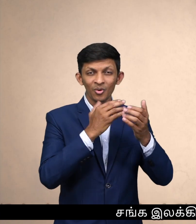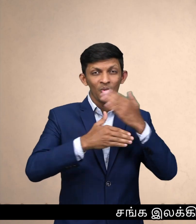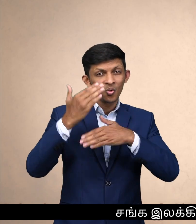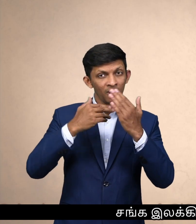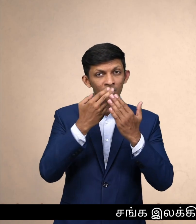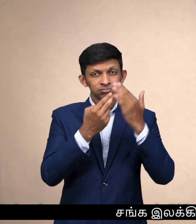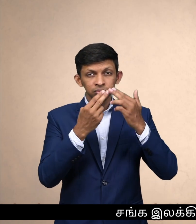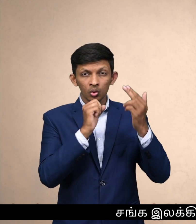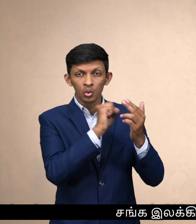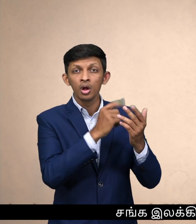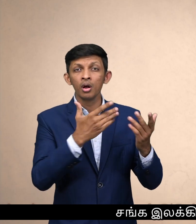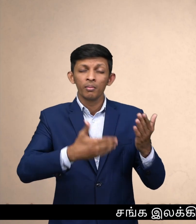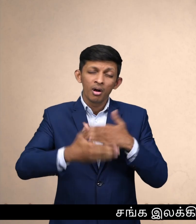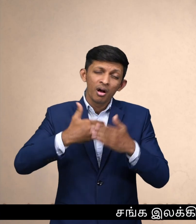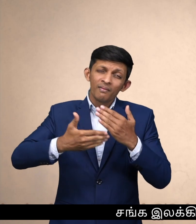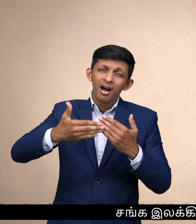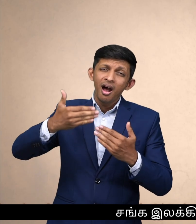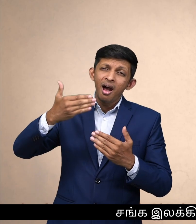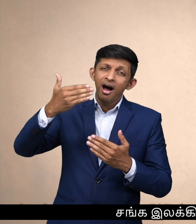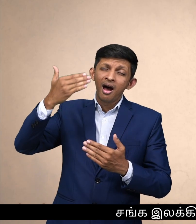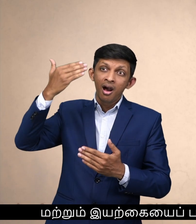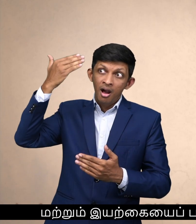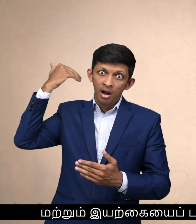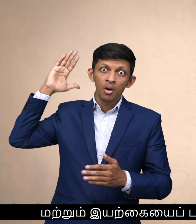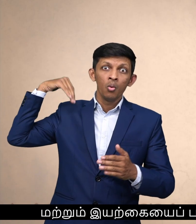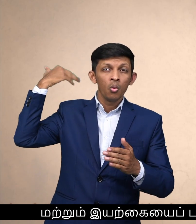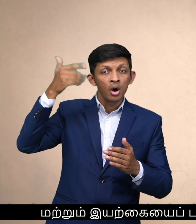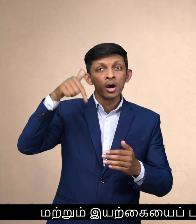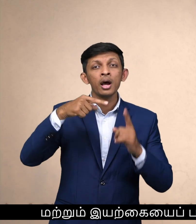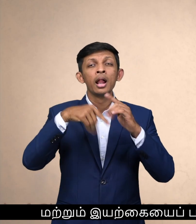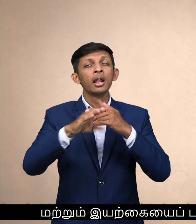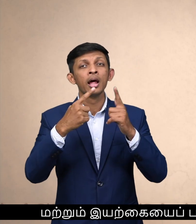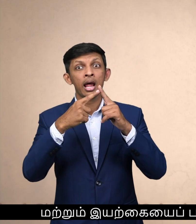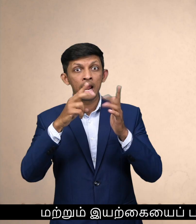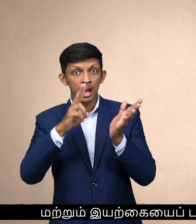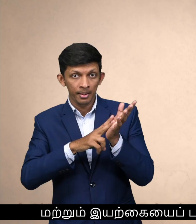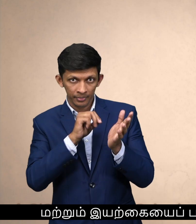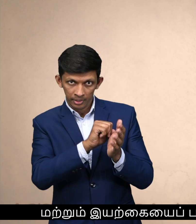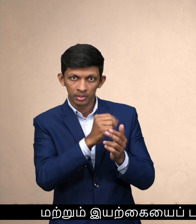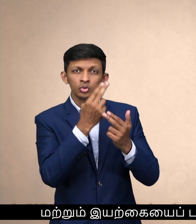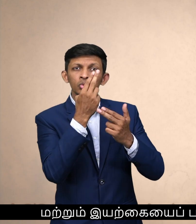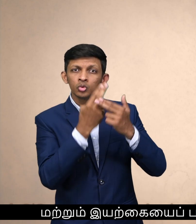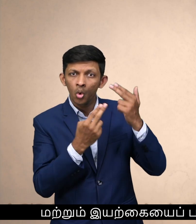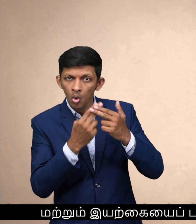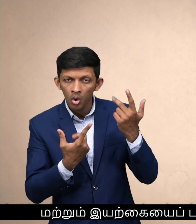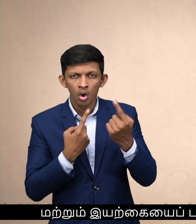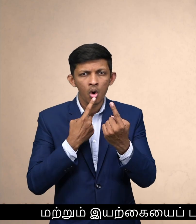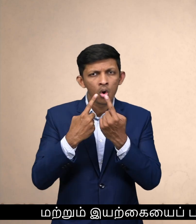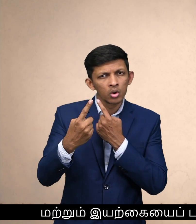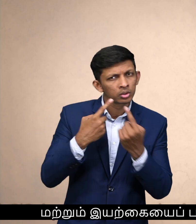சங்க இலக்கியம் என்பது காதல், வீரம் மற்றும் இயற்கையை பற்றி பேசும் பண்டைய தமிழ்